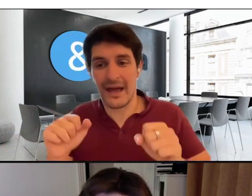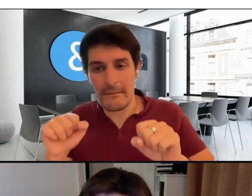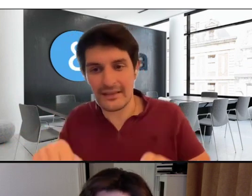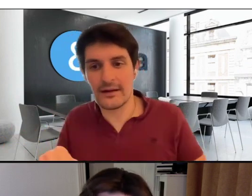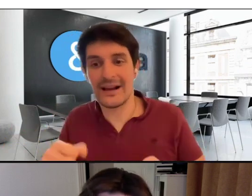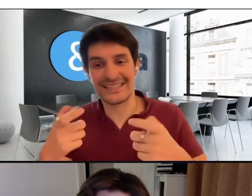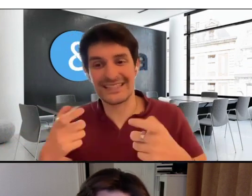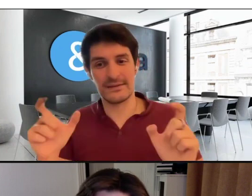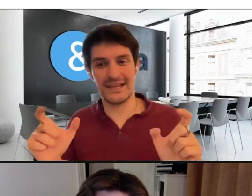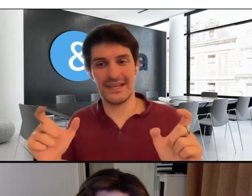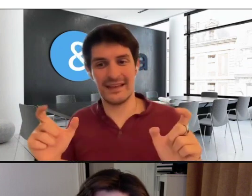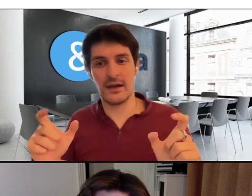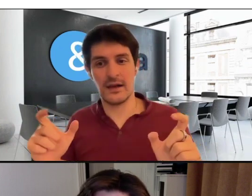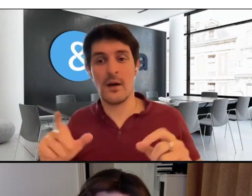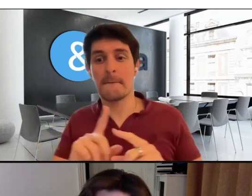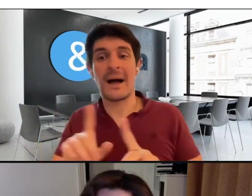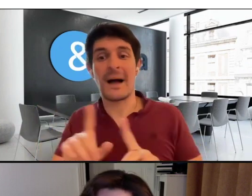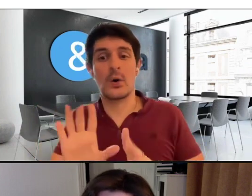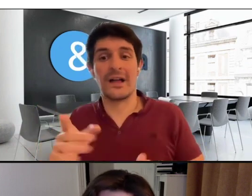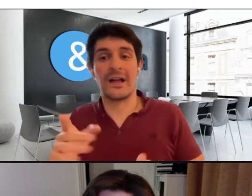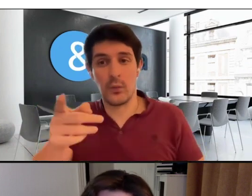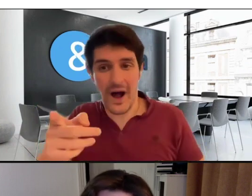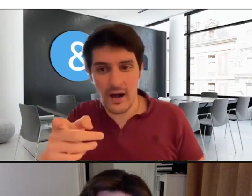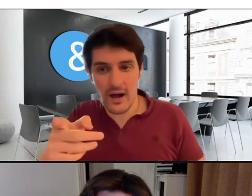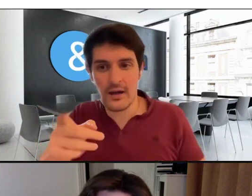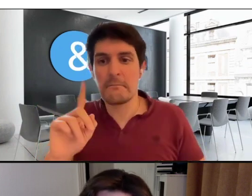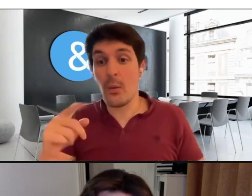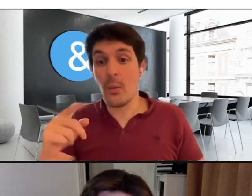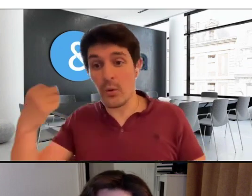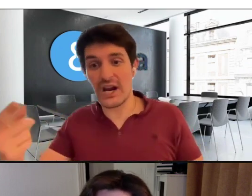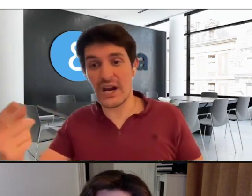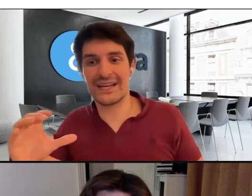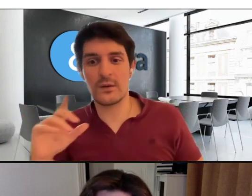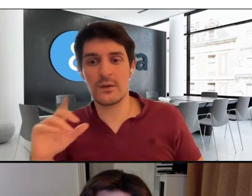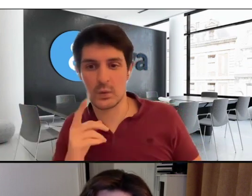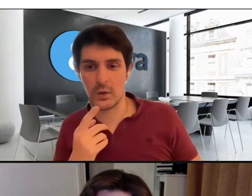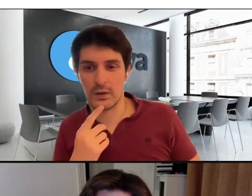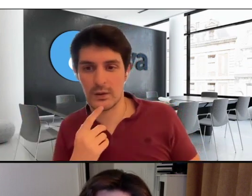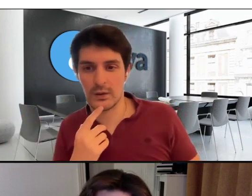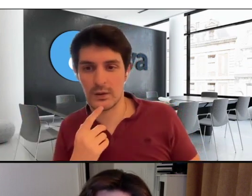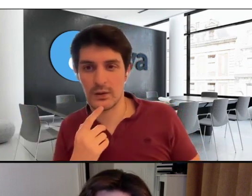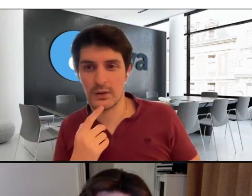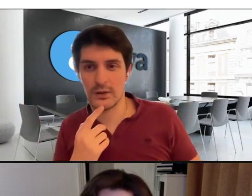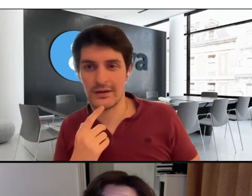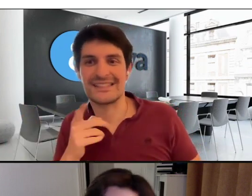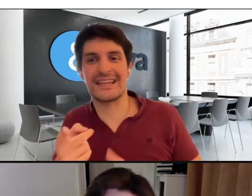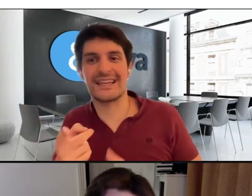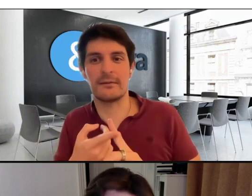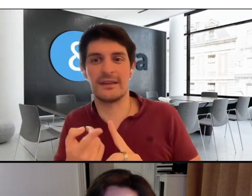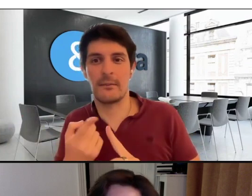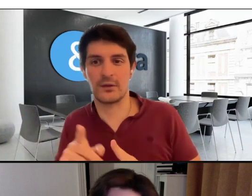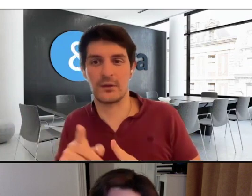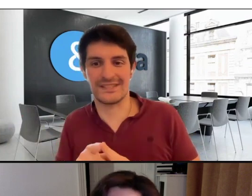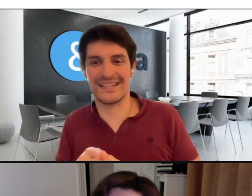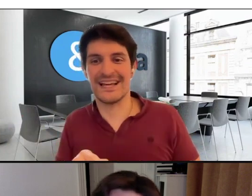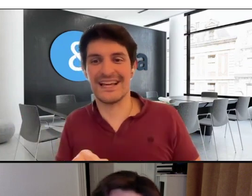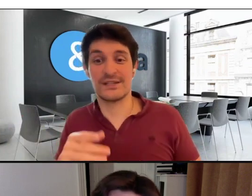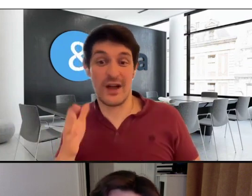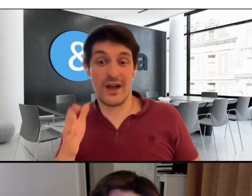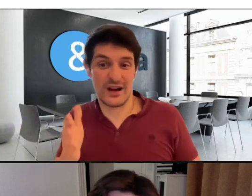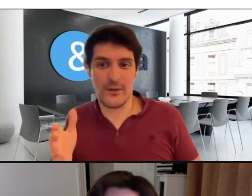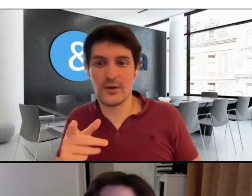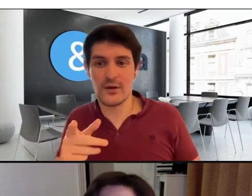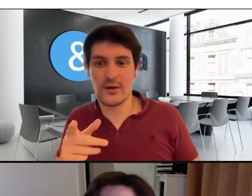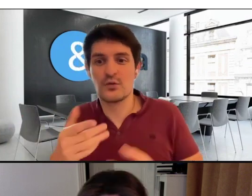permettre l'accessibilité, pas que à toi, mais au prochain client sourd. Mhm. C'est ça qui est important. Parce qu'à chaque